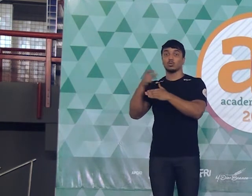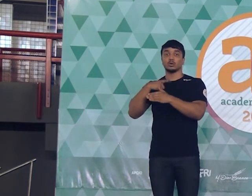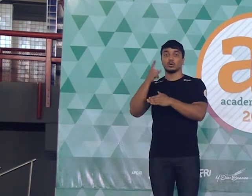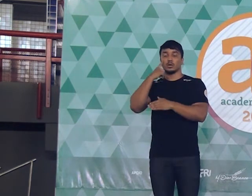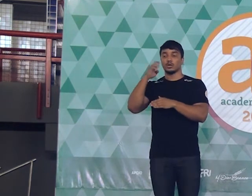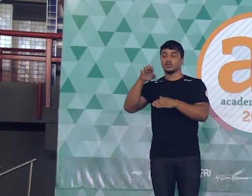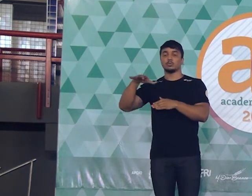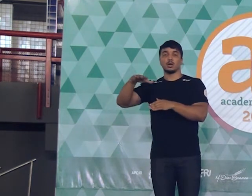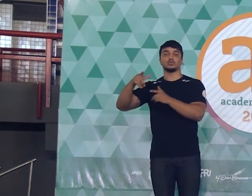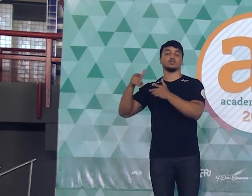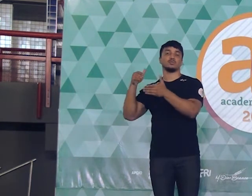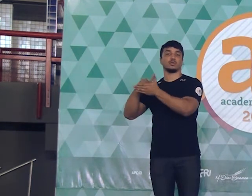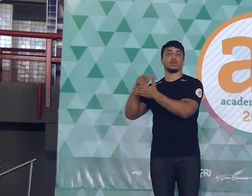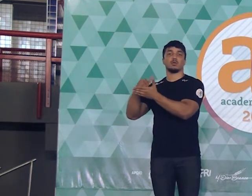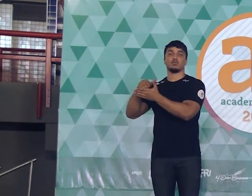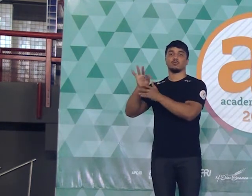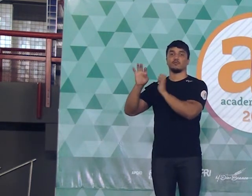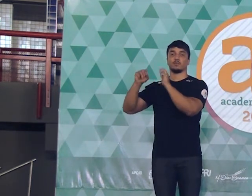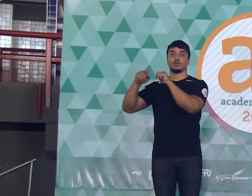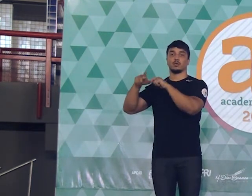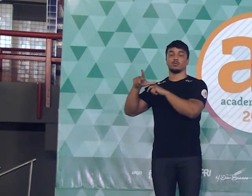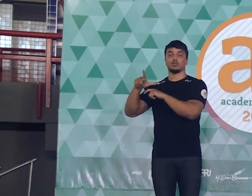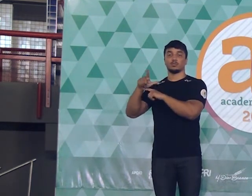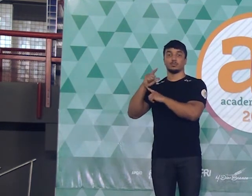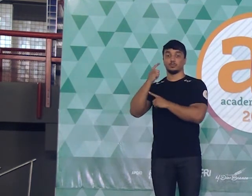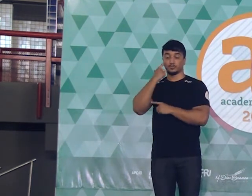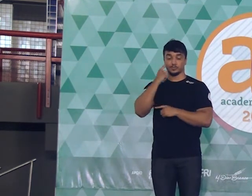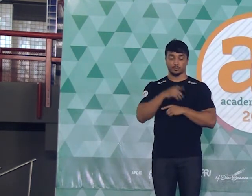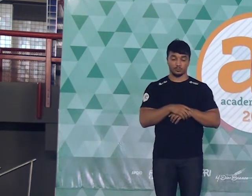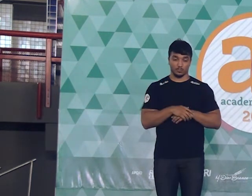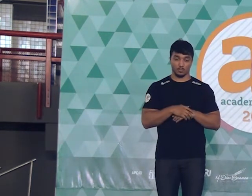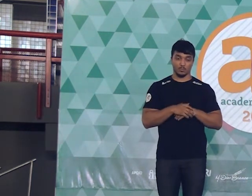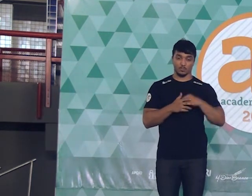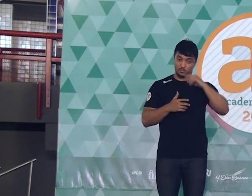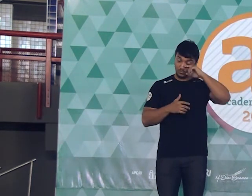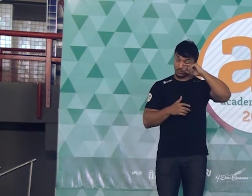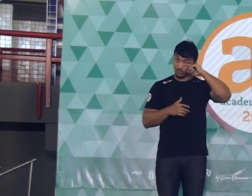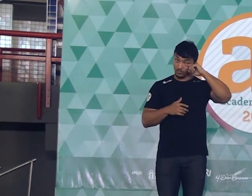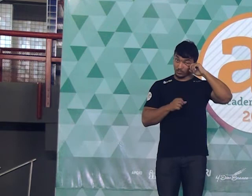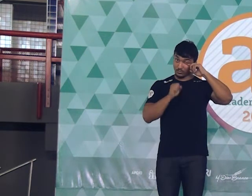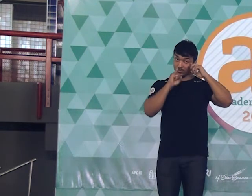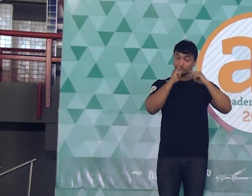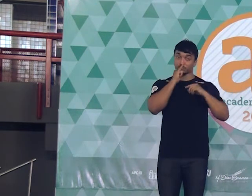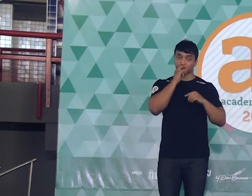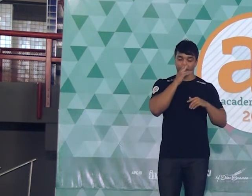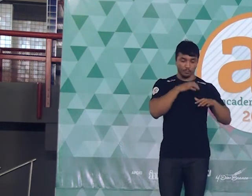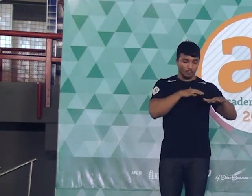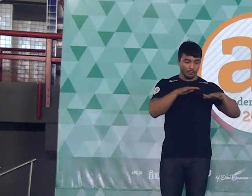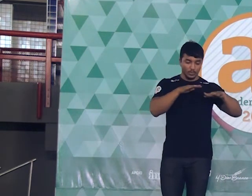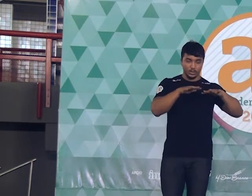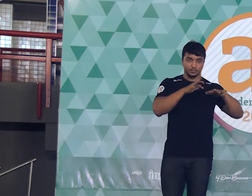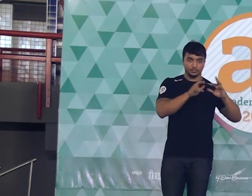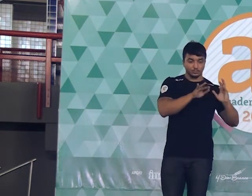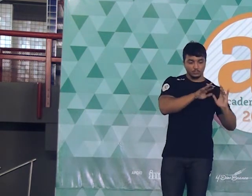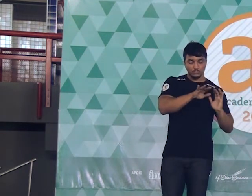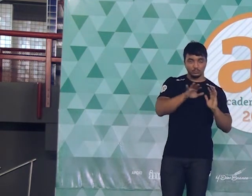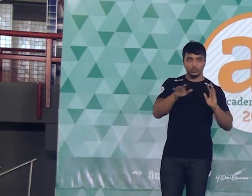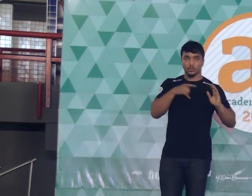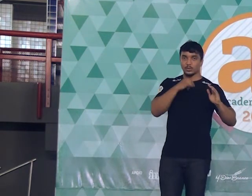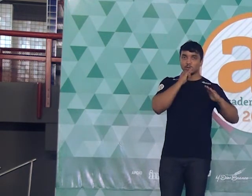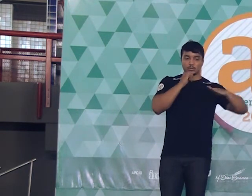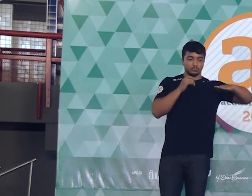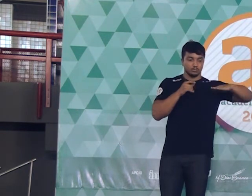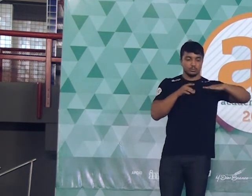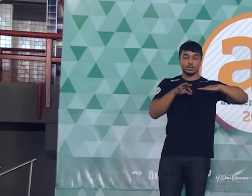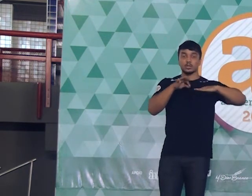chamar de espaço final. E aí vale uma classificação desse movimento. Se eu me desloco a favor da trajetória, eu